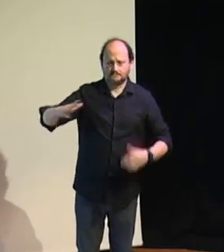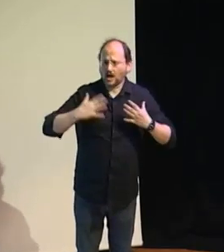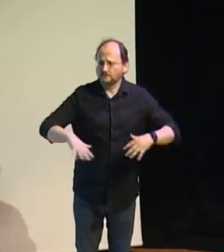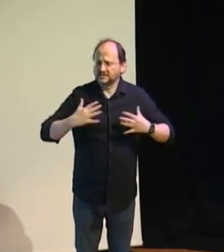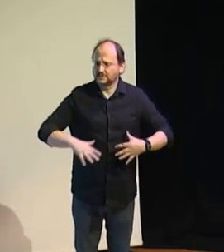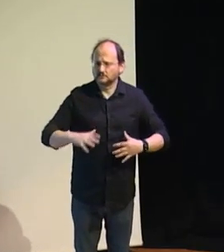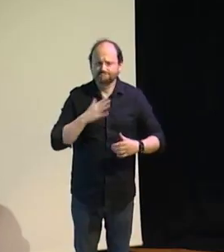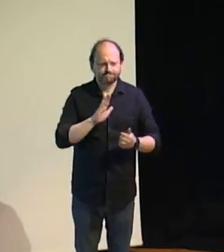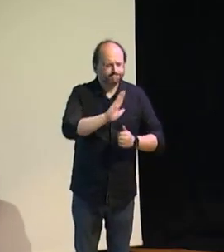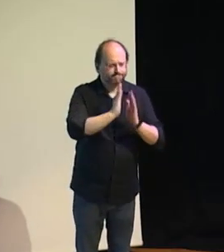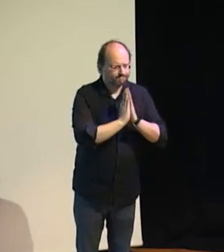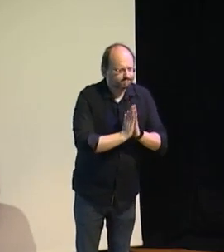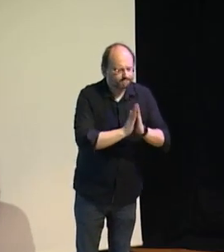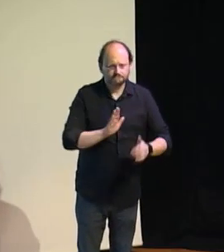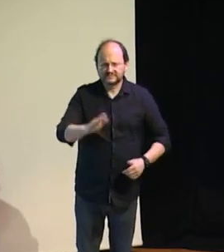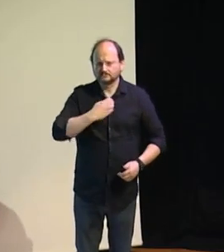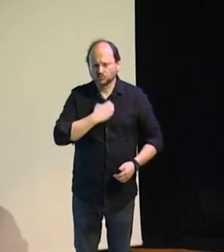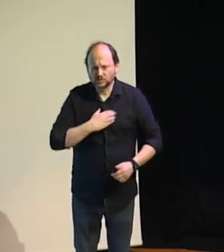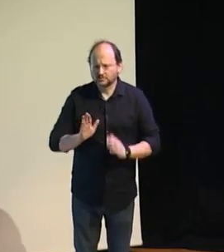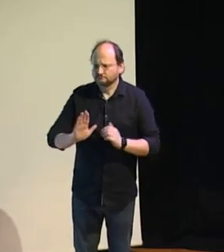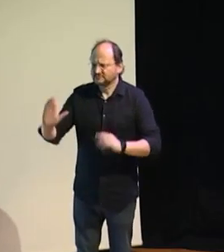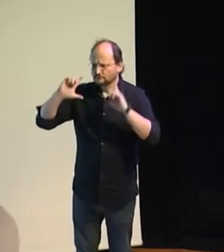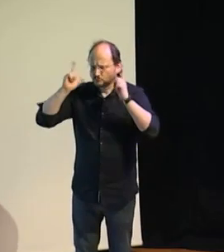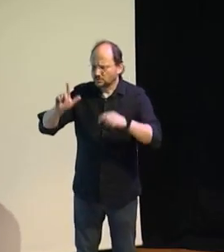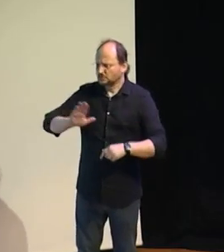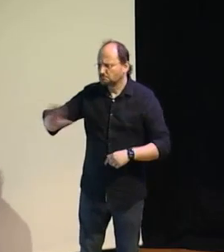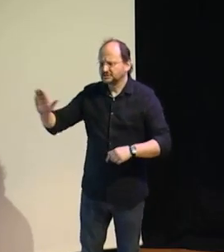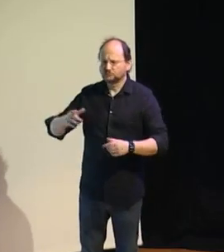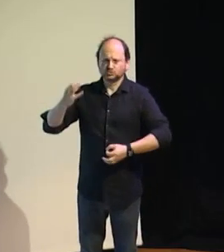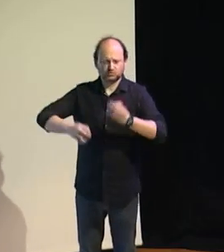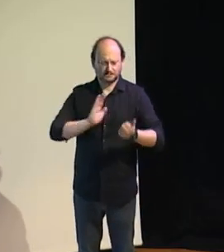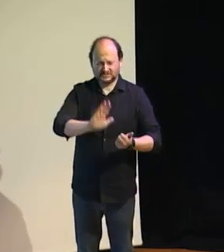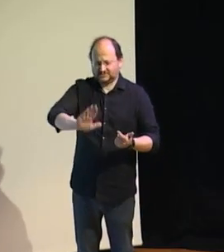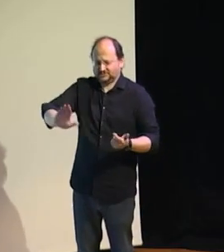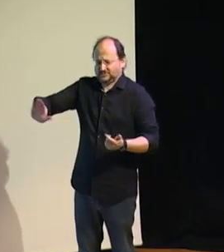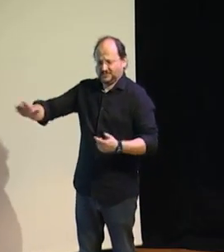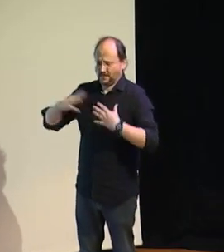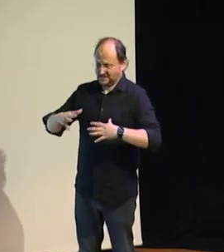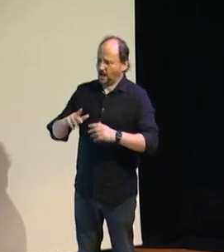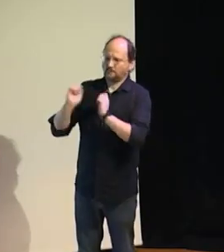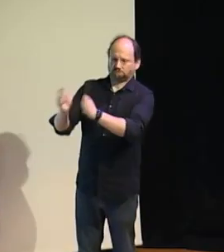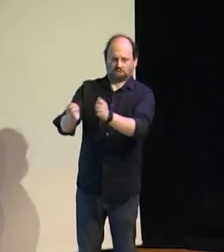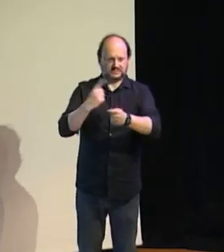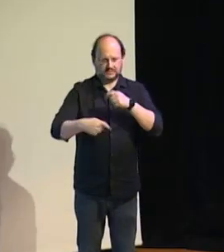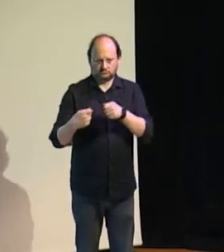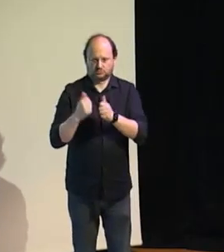Et aussi, ils pouvaient reconnaître les personnes au travers de leurs habits, les habits des moines, les habits des prêtres, les habits des personnes qui travaillaient dans les secteurs juridiques,